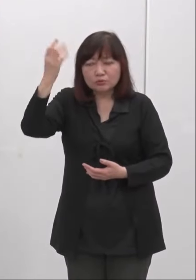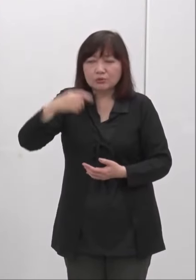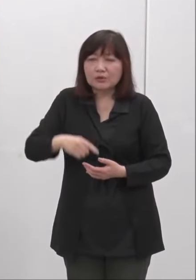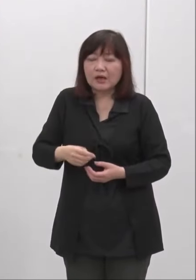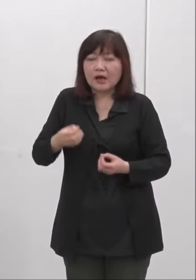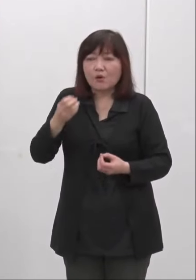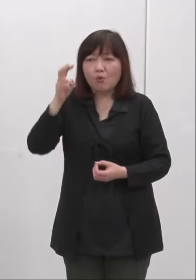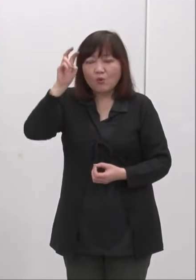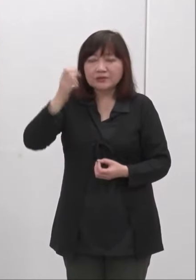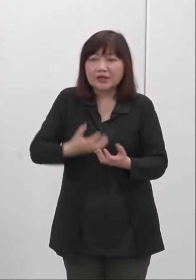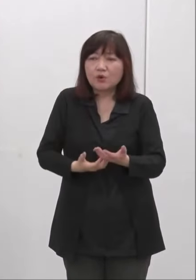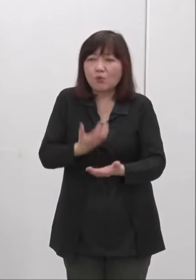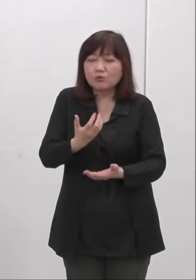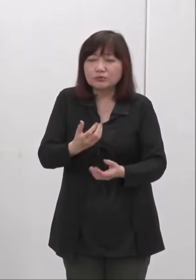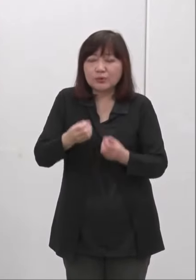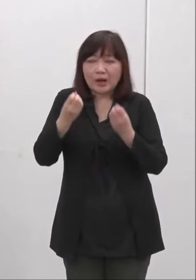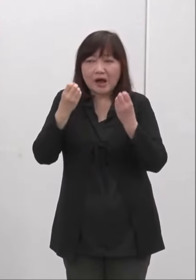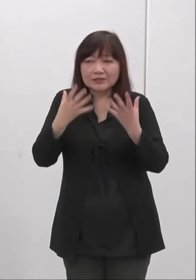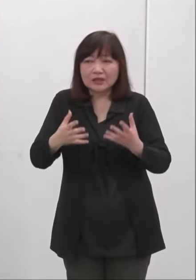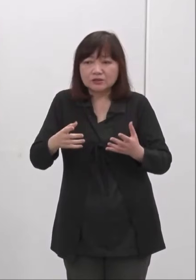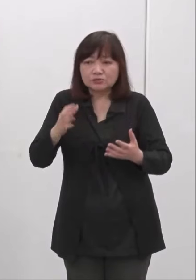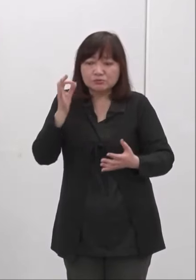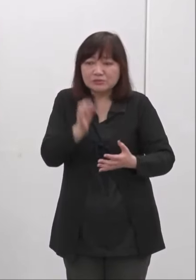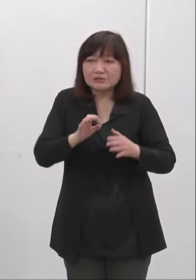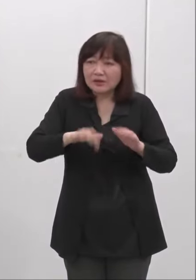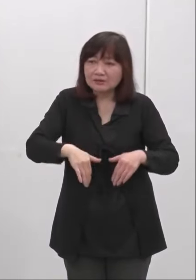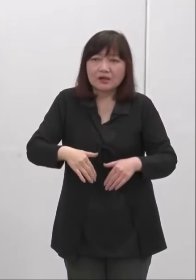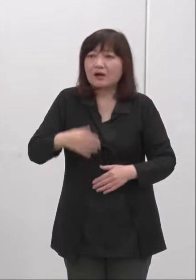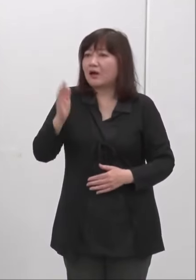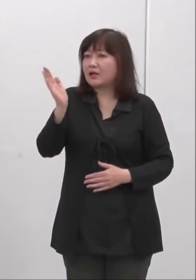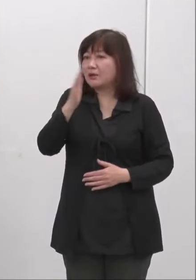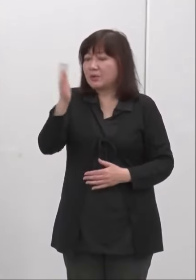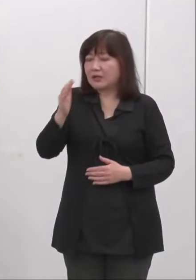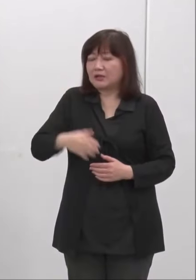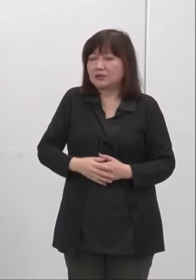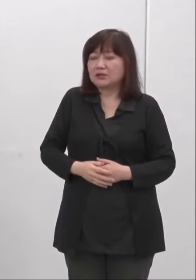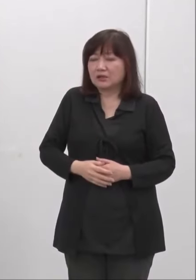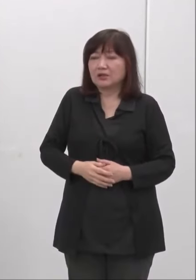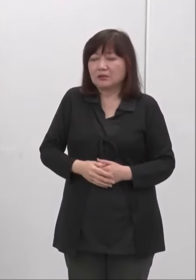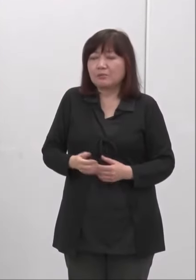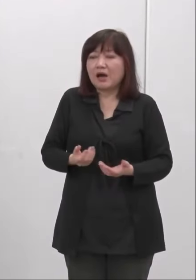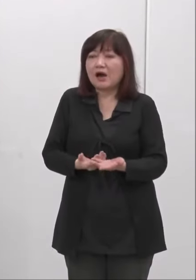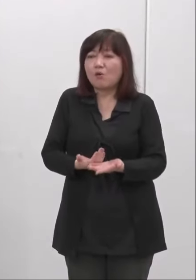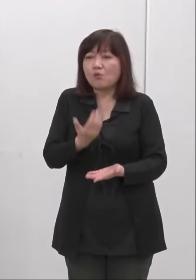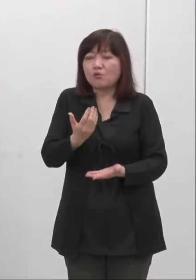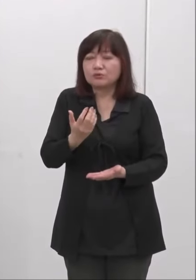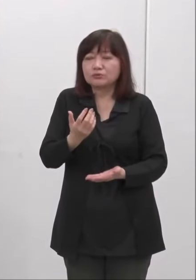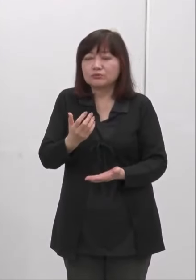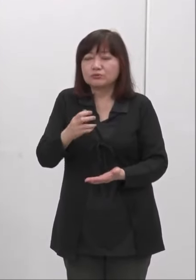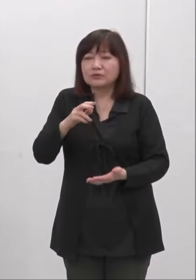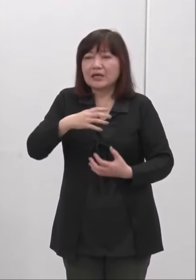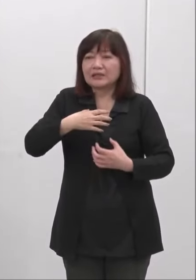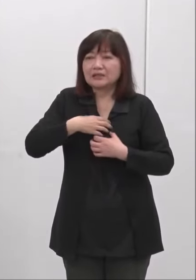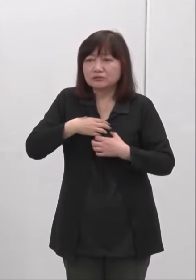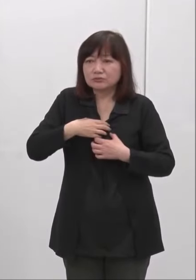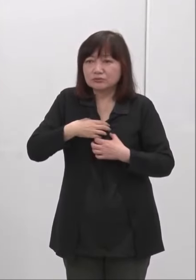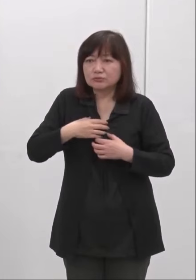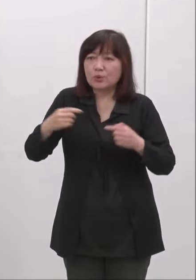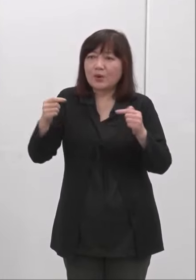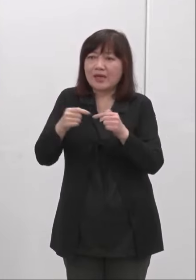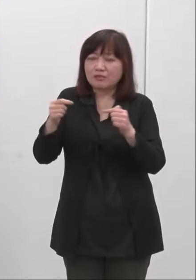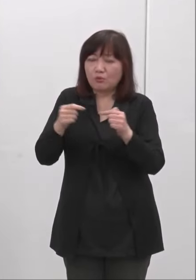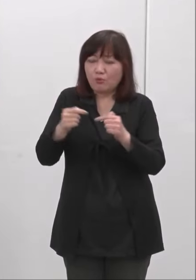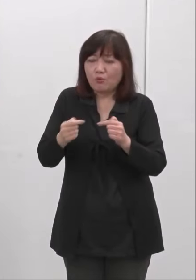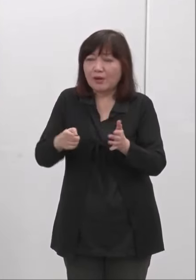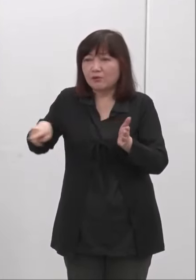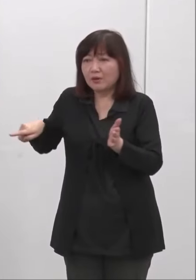て、これまでそれは専門家の人も入っていただいて、発災するリスクがある地震というのはこれまでも検討は進めてき